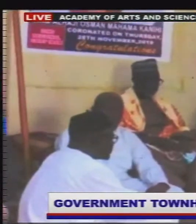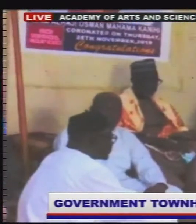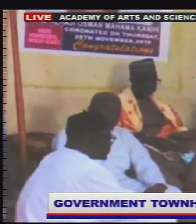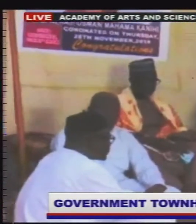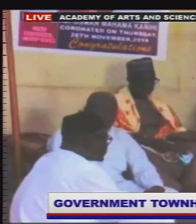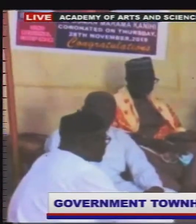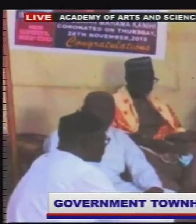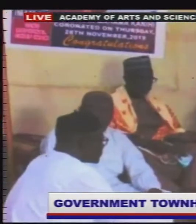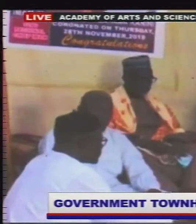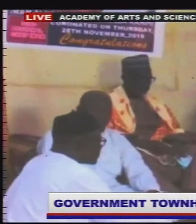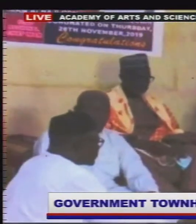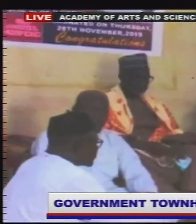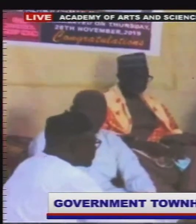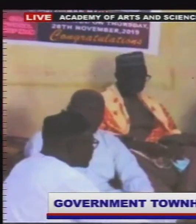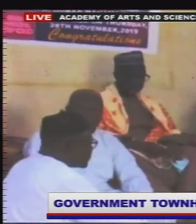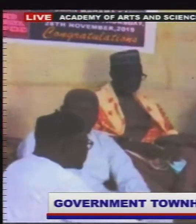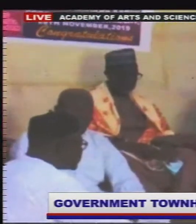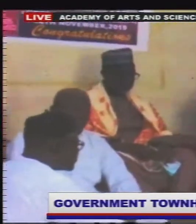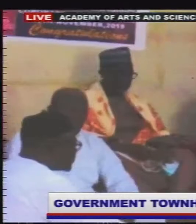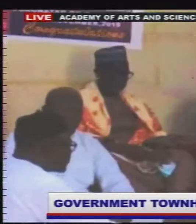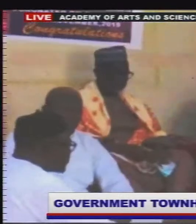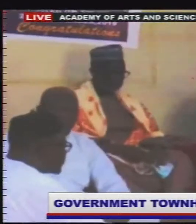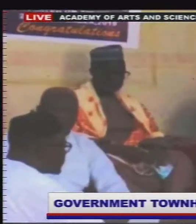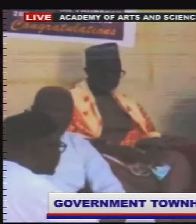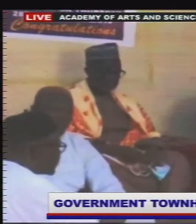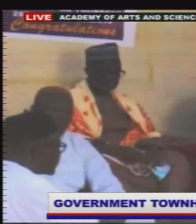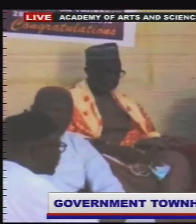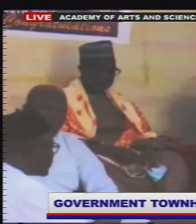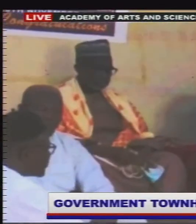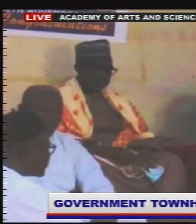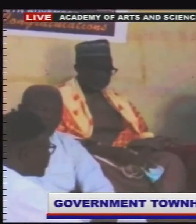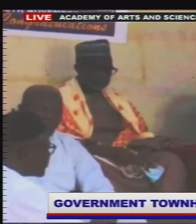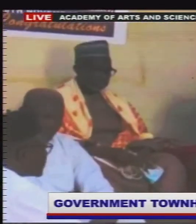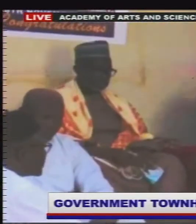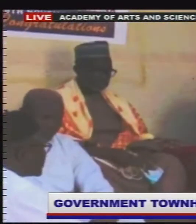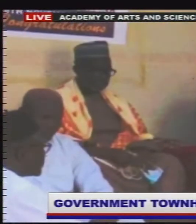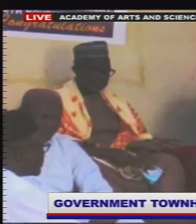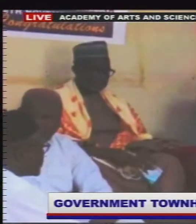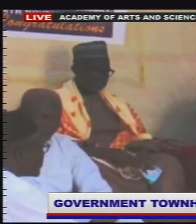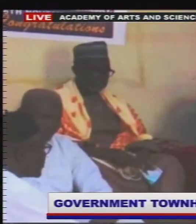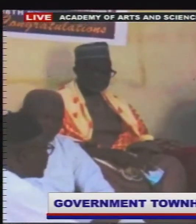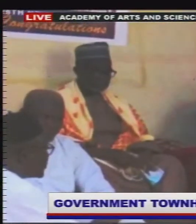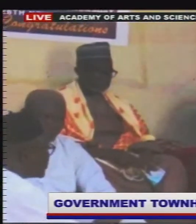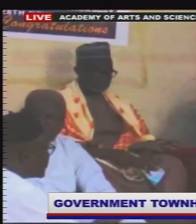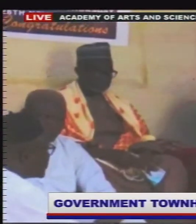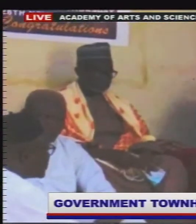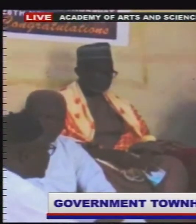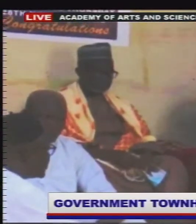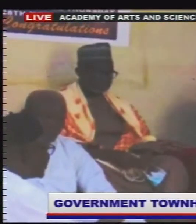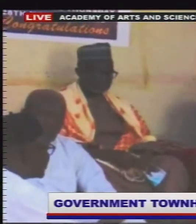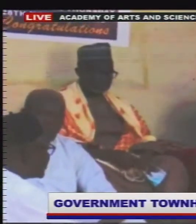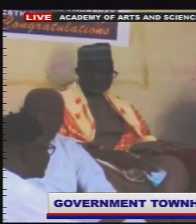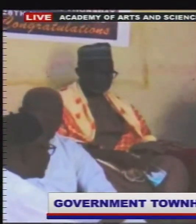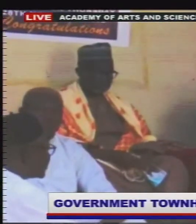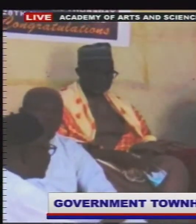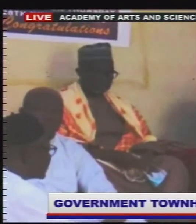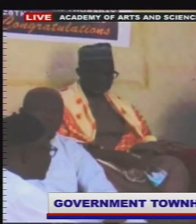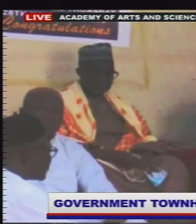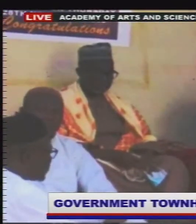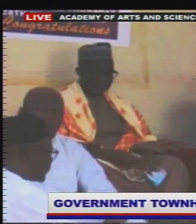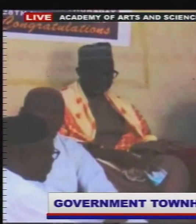wulka Ghana ne bitor dana la. Muna Ghana te ne bitor. أعوذ بالله من الشيطان الرجيم بسم الله الرحمن